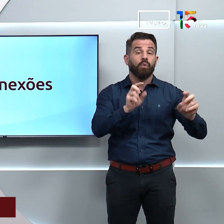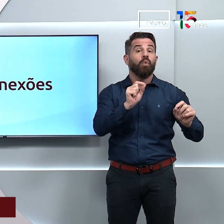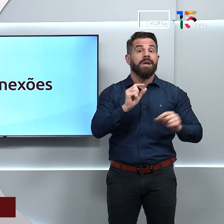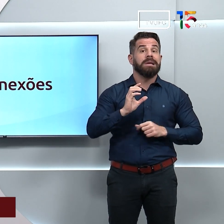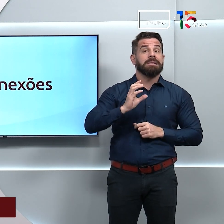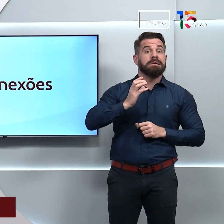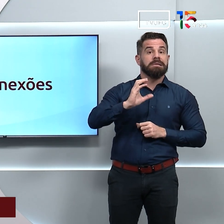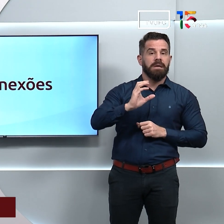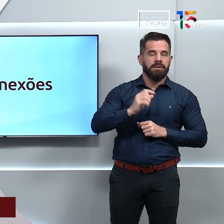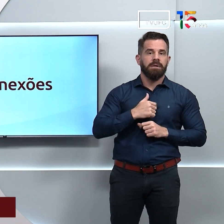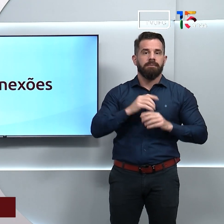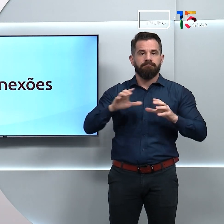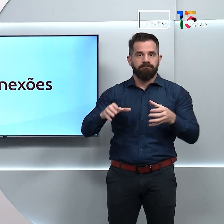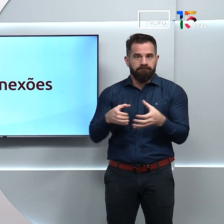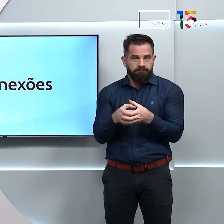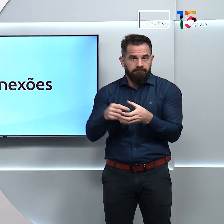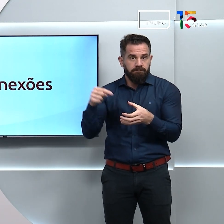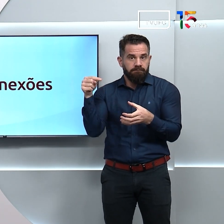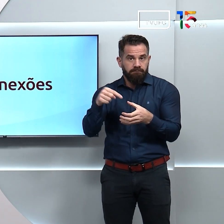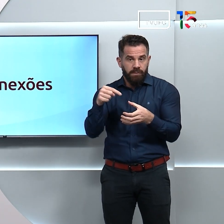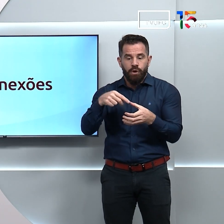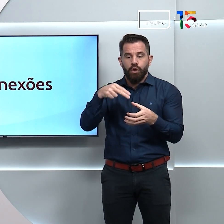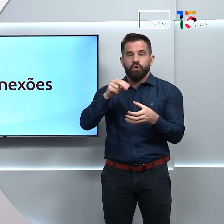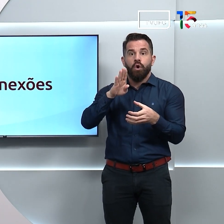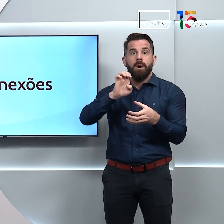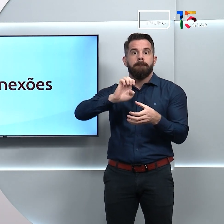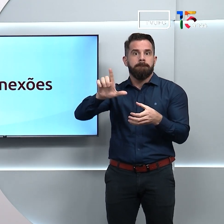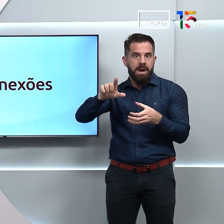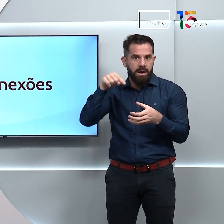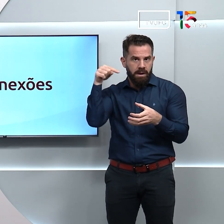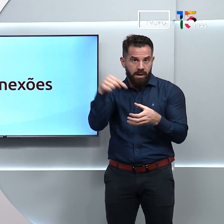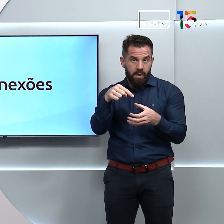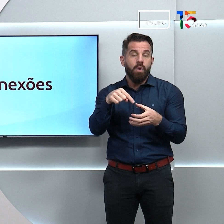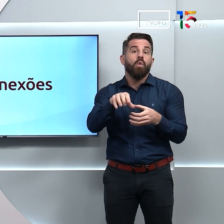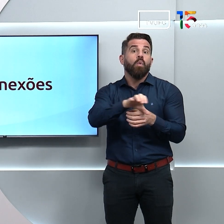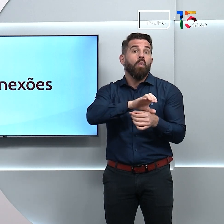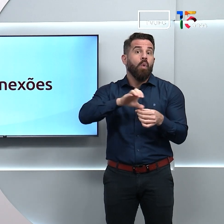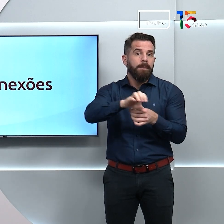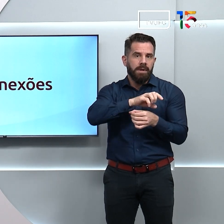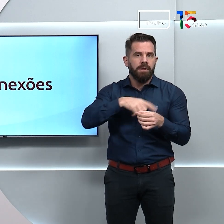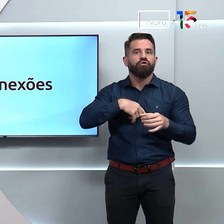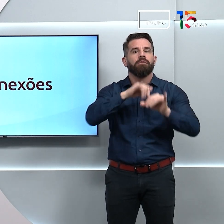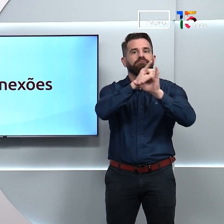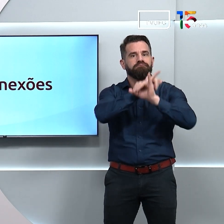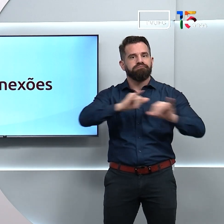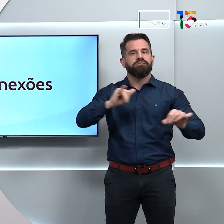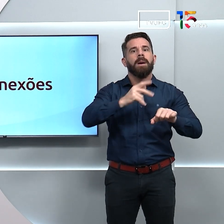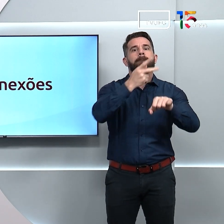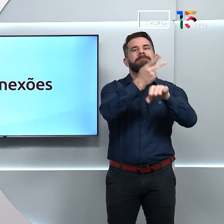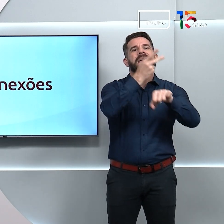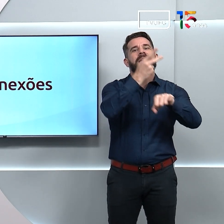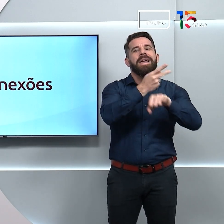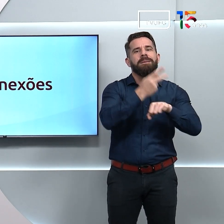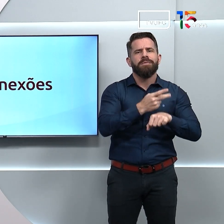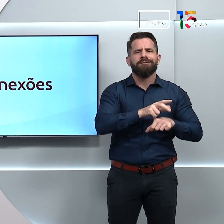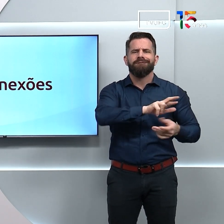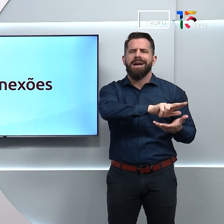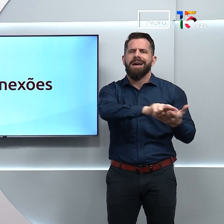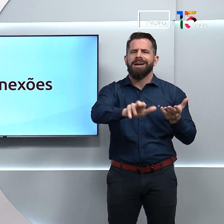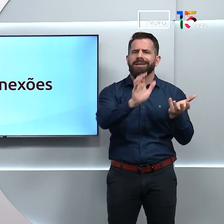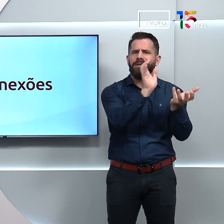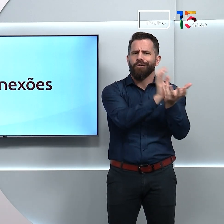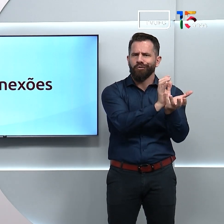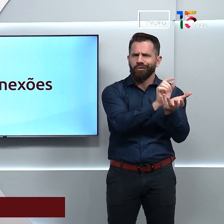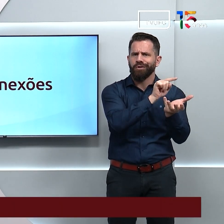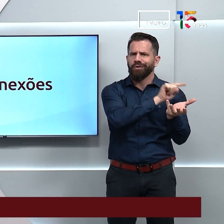mês passado, o Comitê do Nobel, ou Nobel, anunciou os vencedores do prêmio em diferentes categorias. E o Prêmio